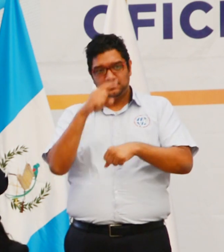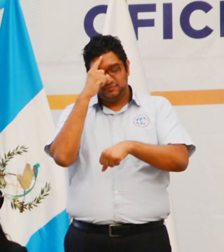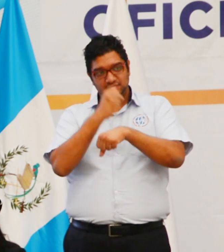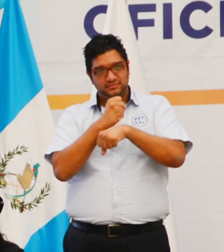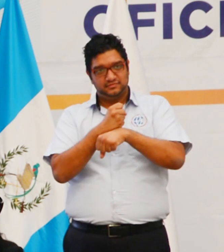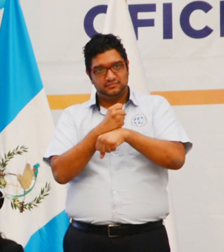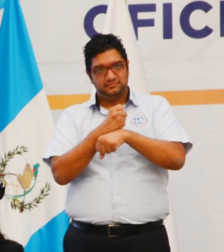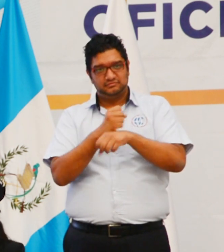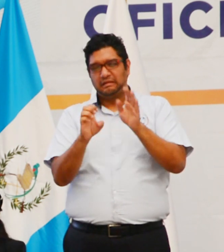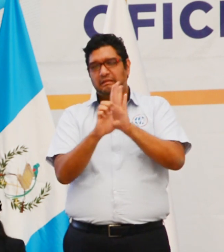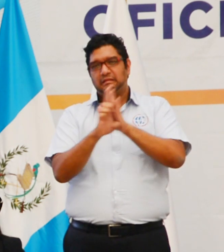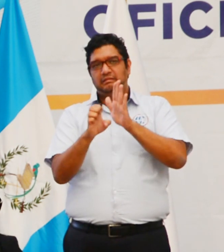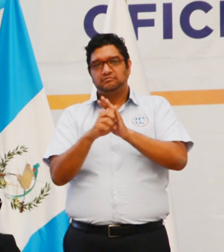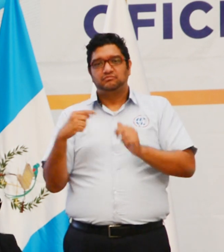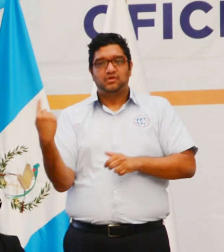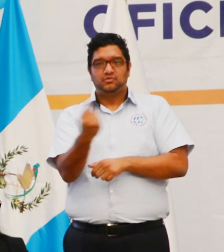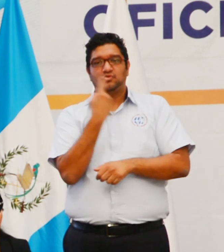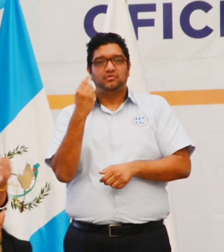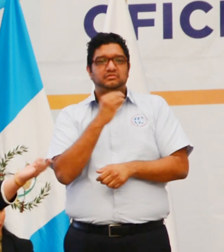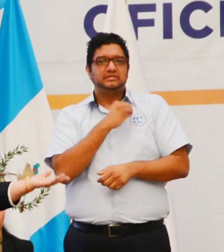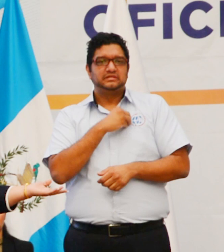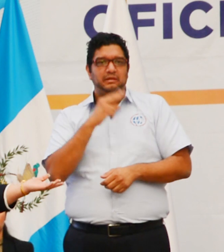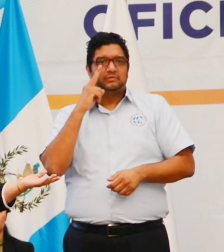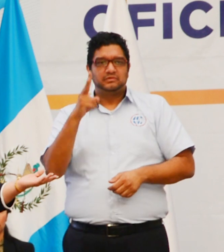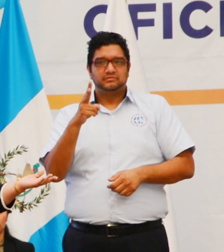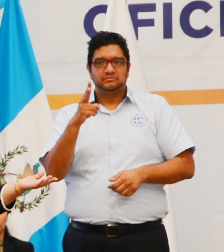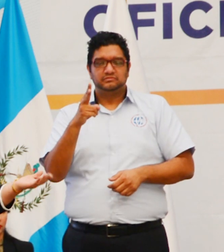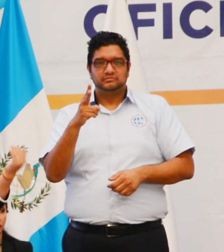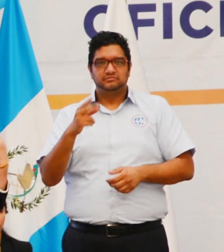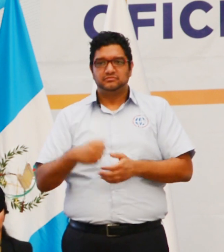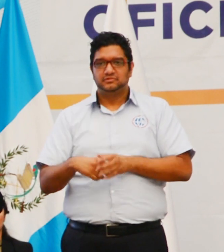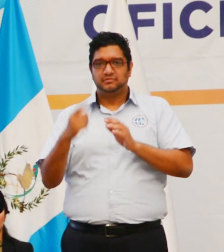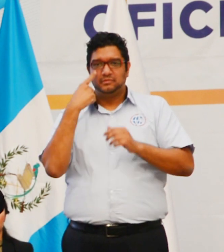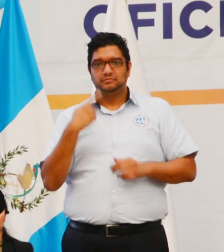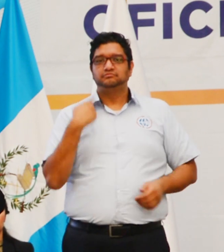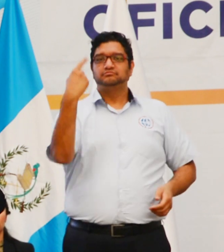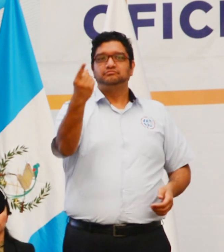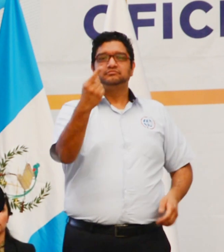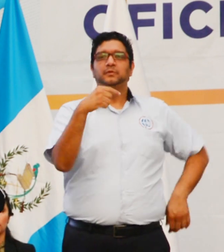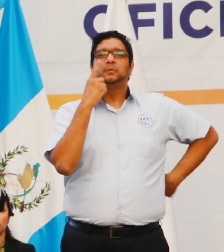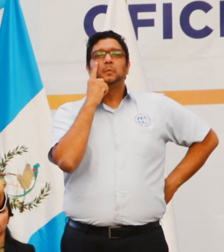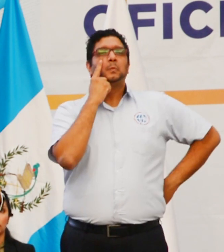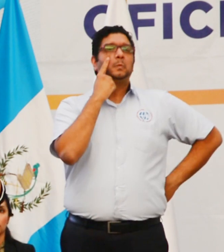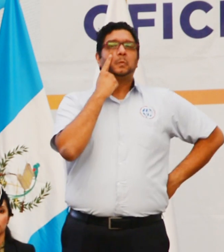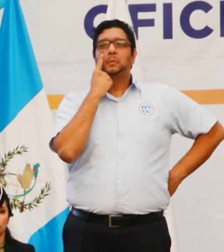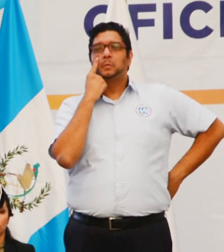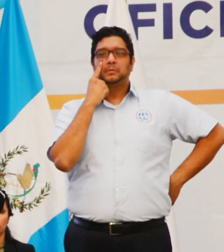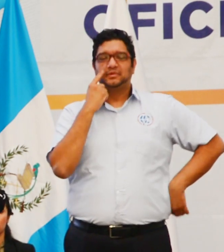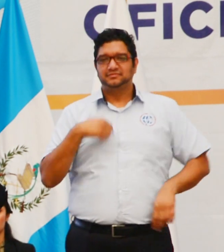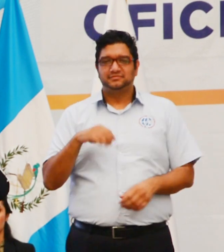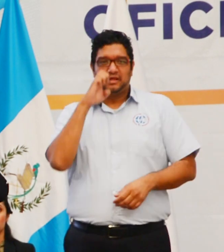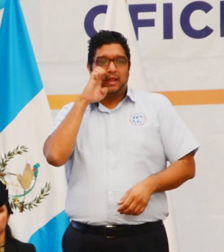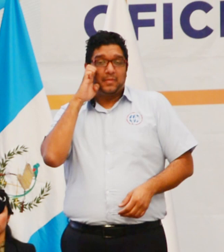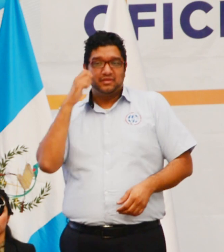queremos observar qué está sucediendo al fondo del salón, pero el profesor Emanuel es más alto que yo. ¿Yo voy a necesitar los